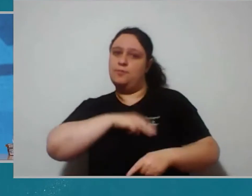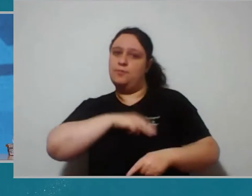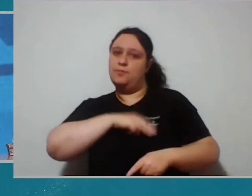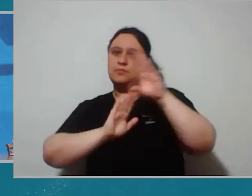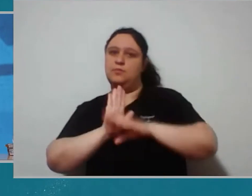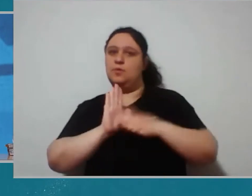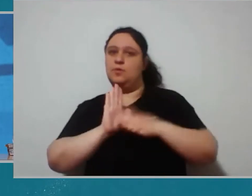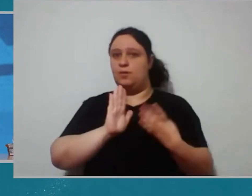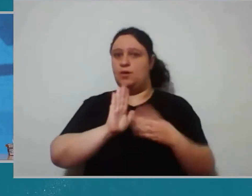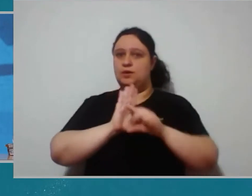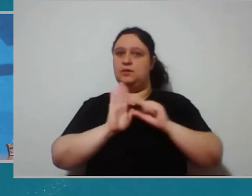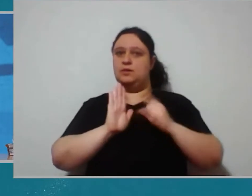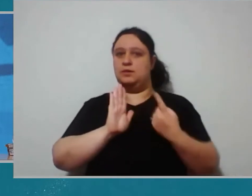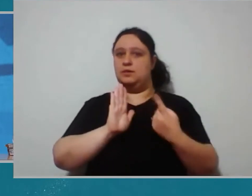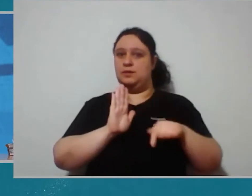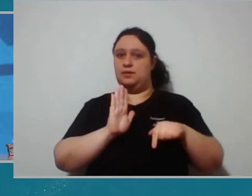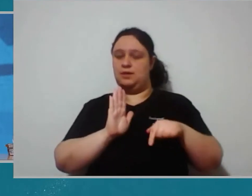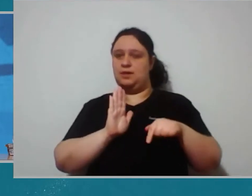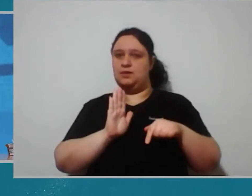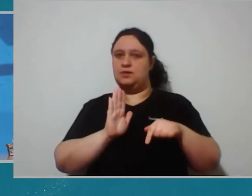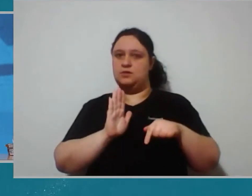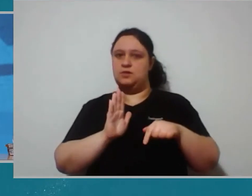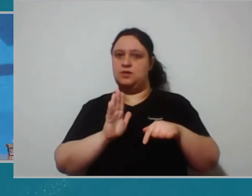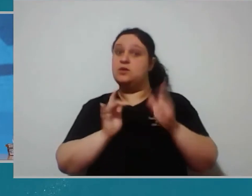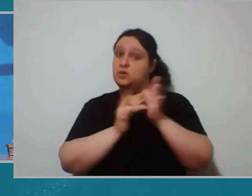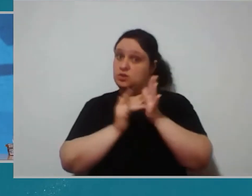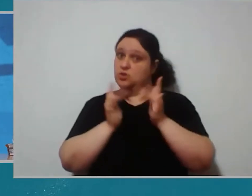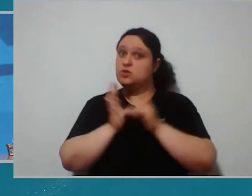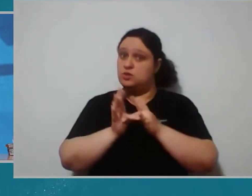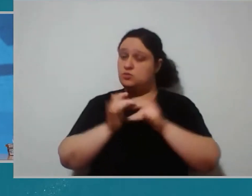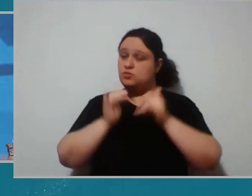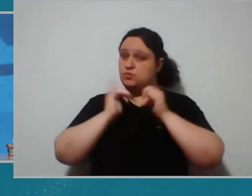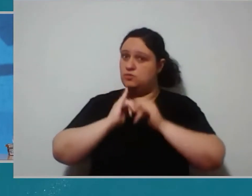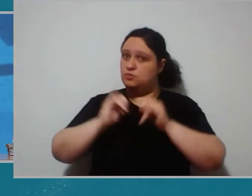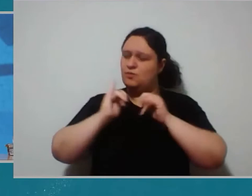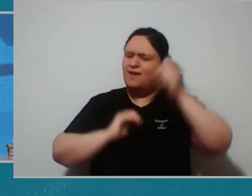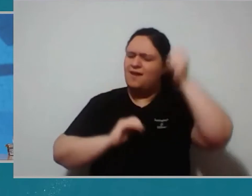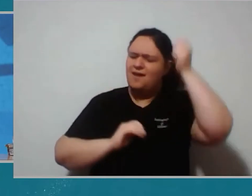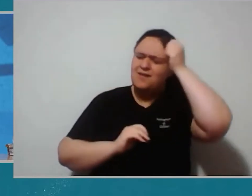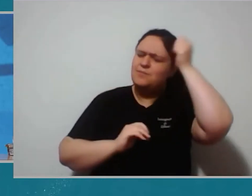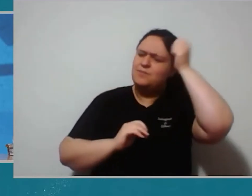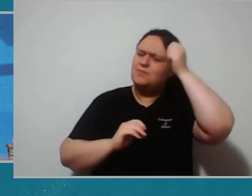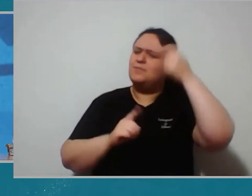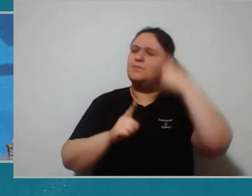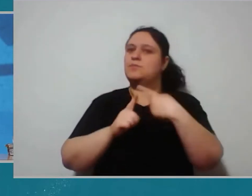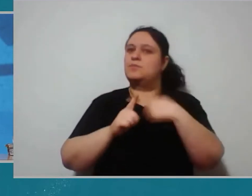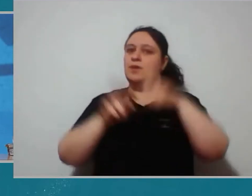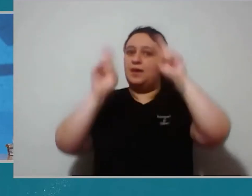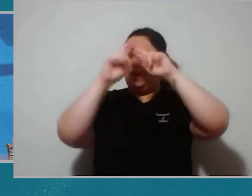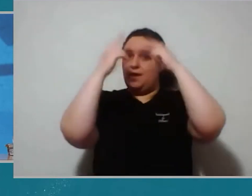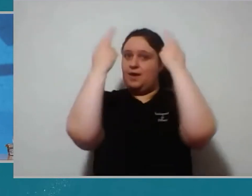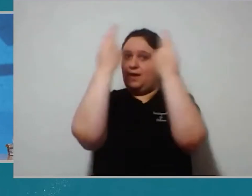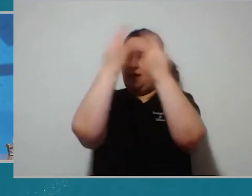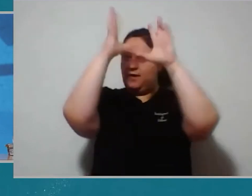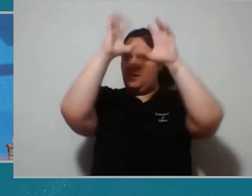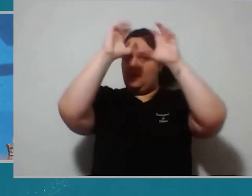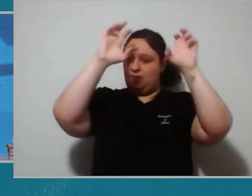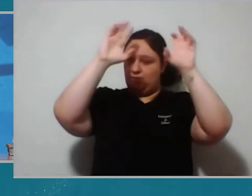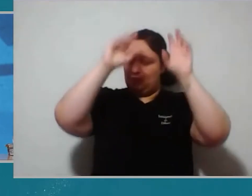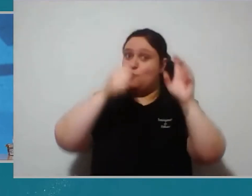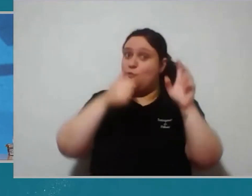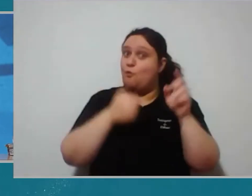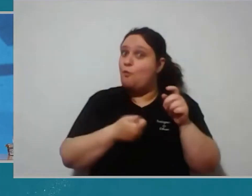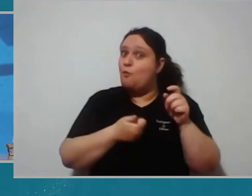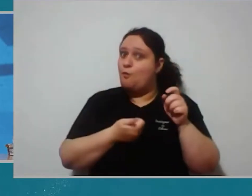disse, arrependei-vos, porque está próximo o reino dos céus. E aqui no capítulo 10, versículo 7, quando o